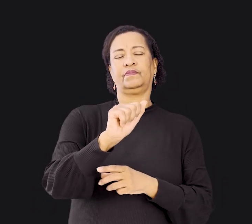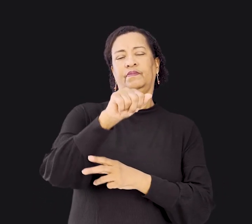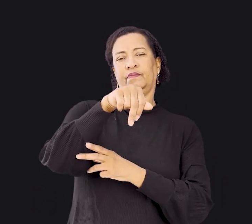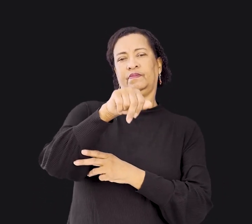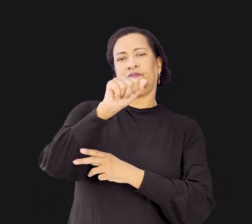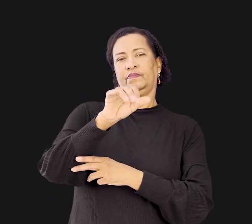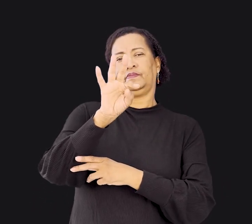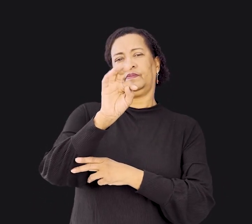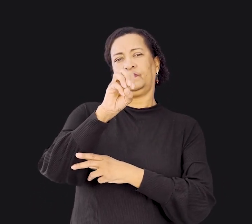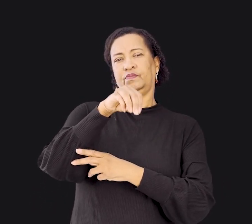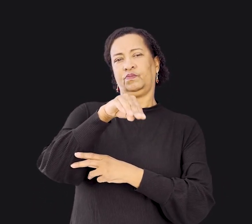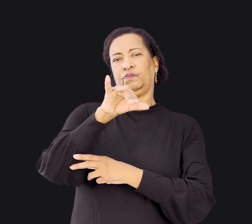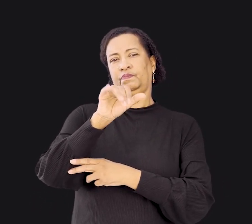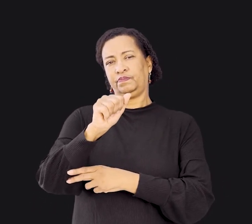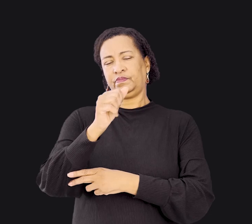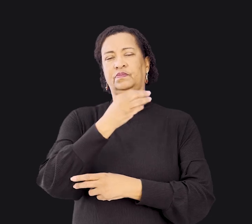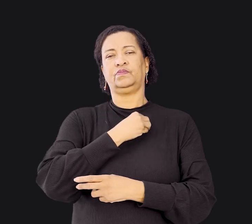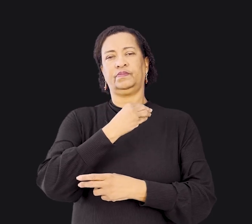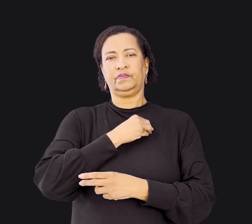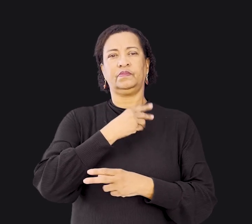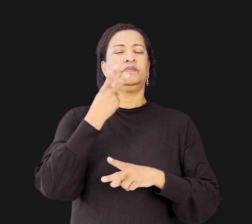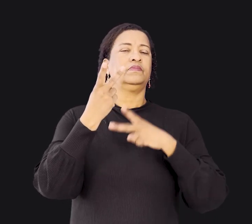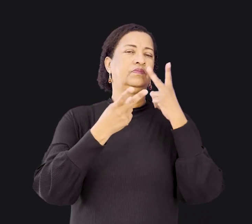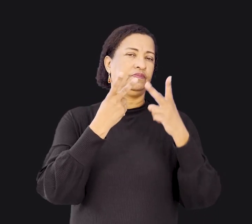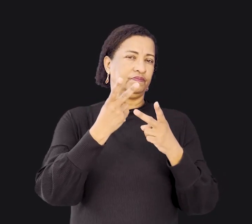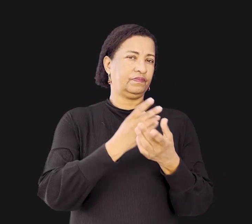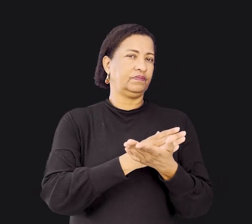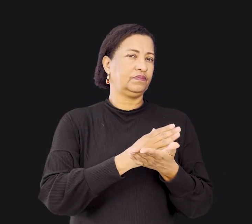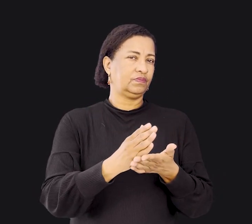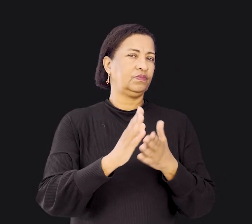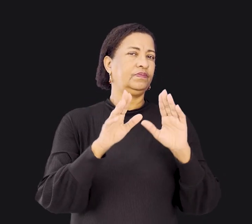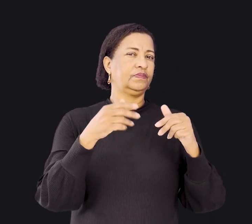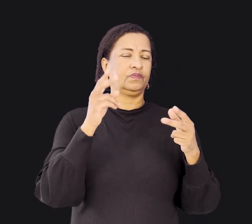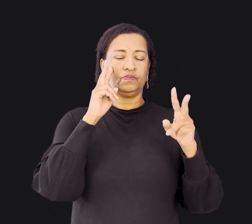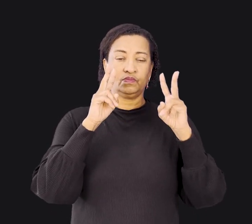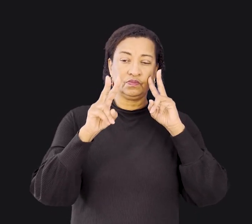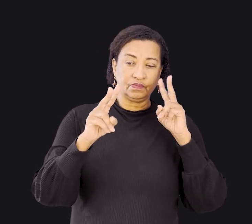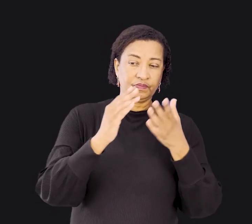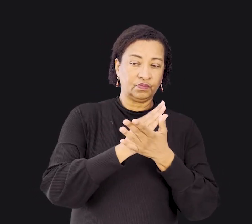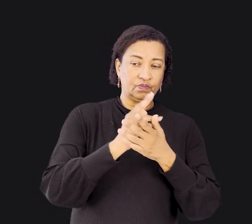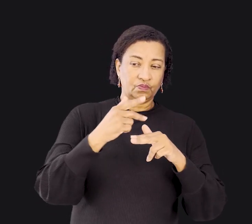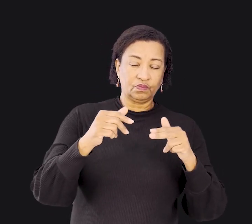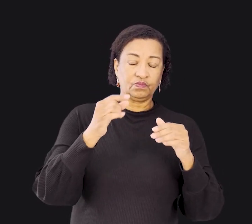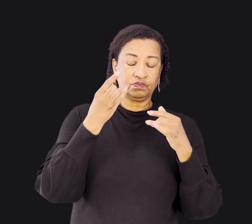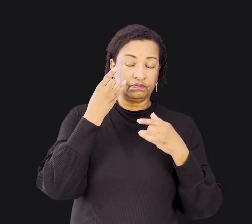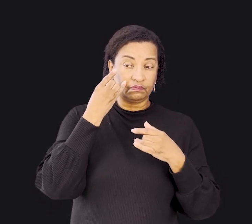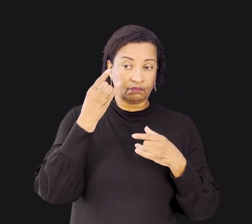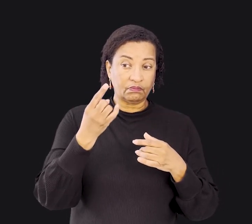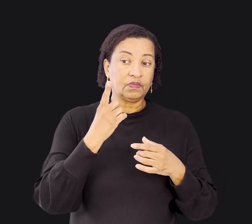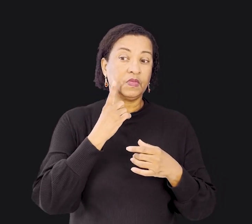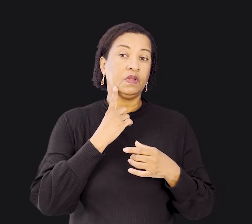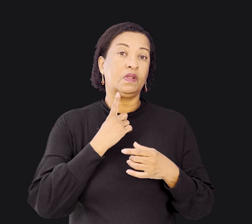pecado. Tiago diz que o pecado começa quando vemos algumas coisas que desejamos, como a sedução, que ainda não é o